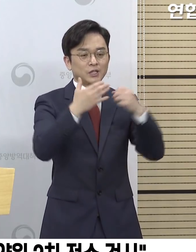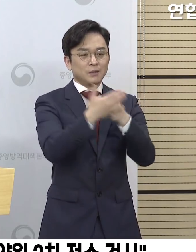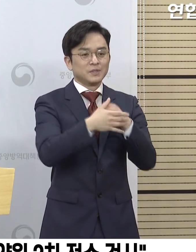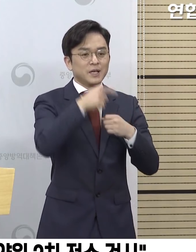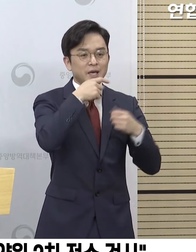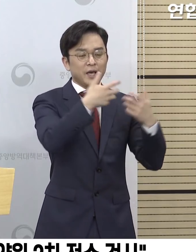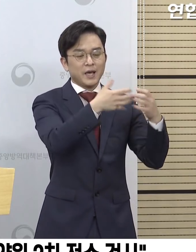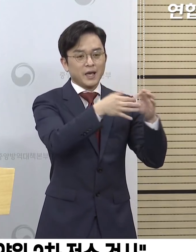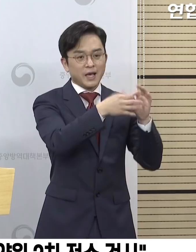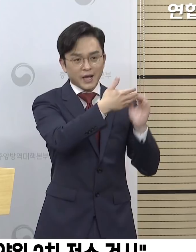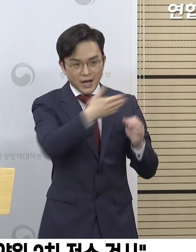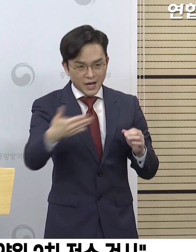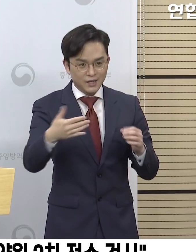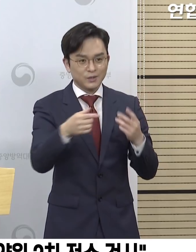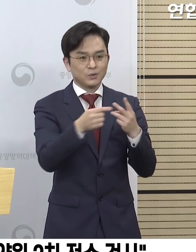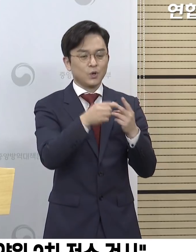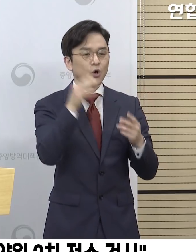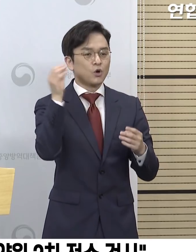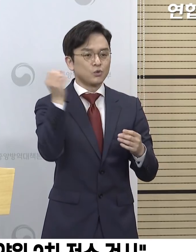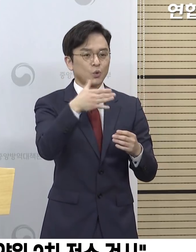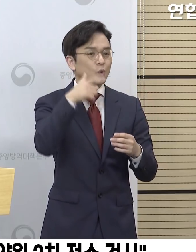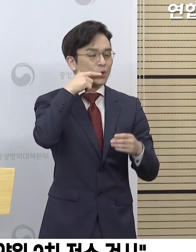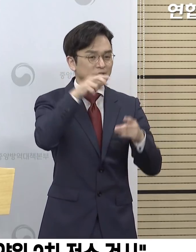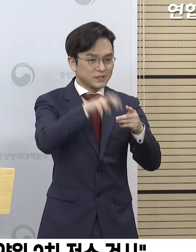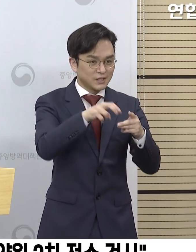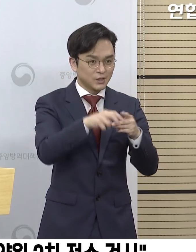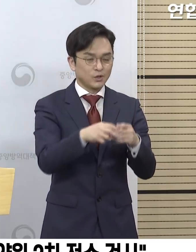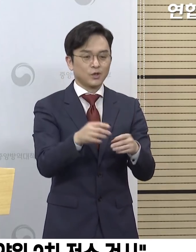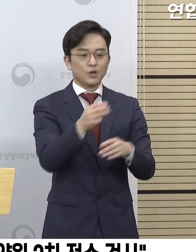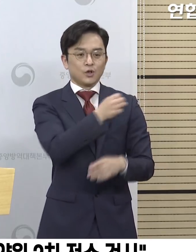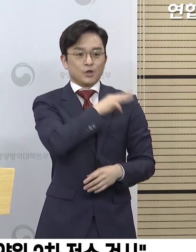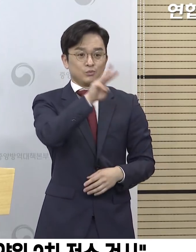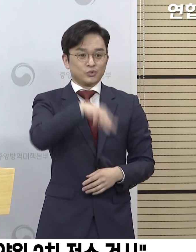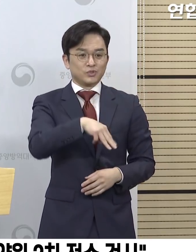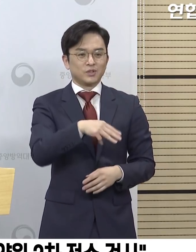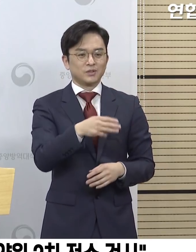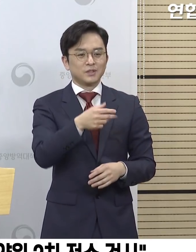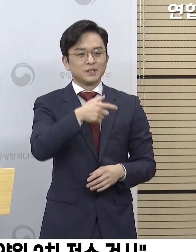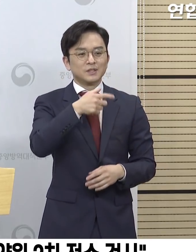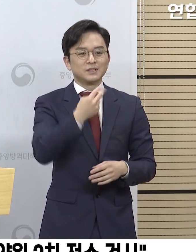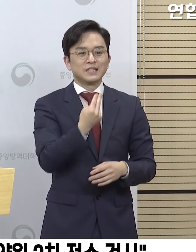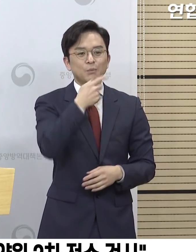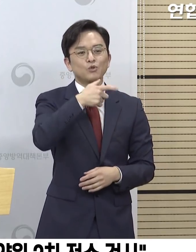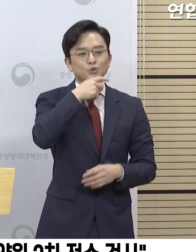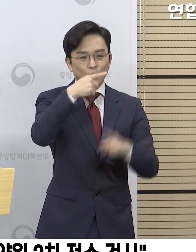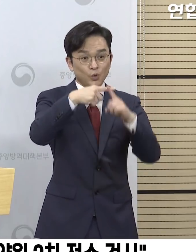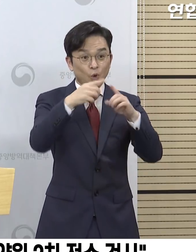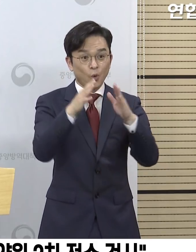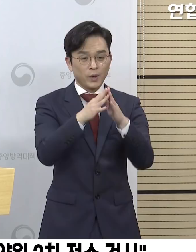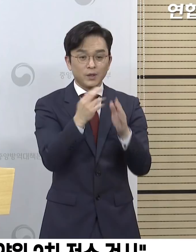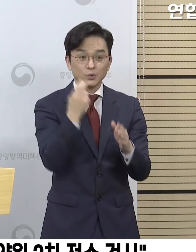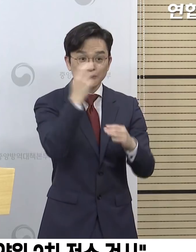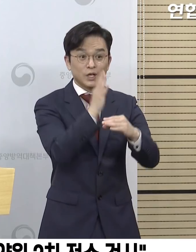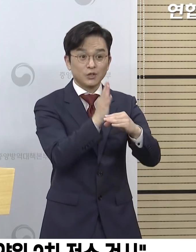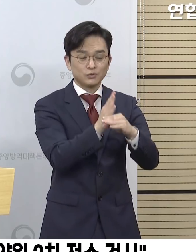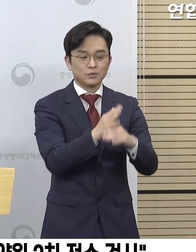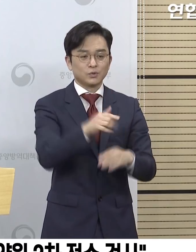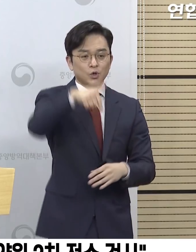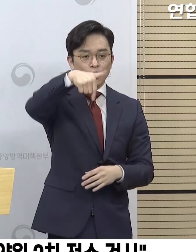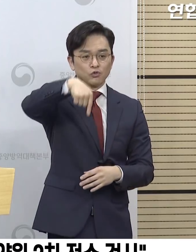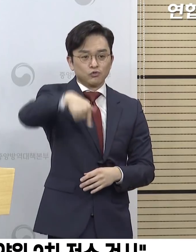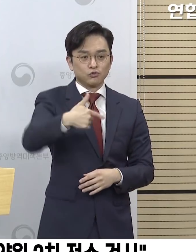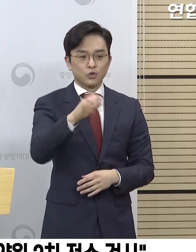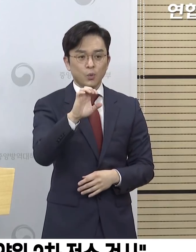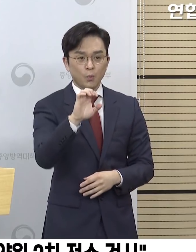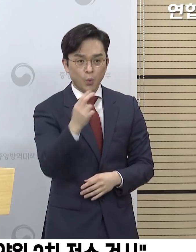또는 구로구 콜센터나 부천 생명수 교회 관련된 유행에 대한 조사가 진행 중이며 군포의 효사랑 요양원 관련된